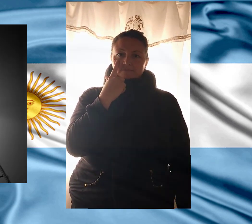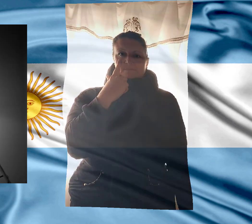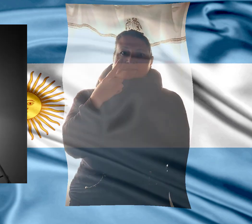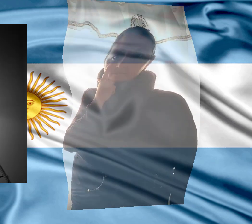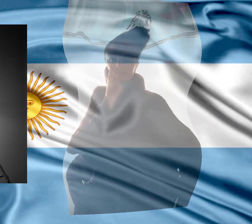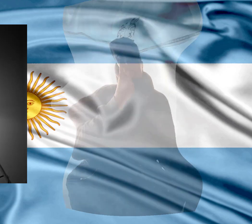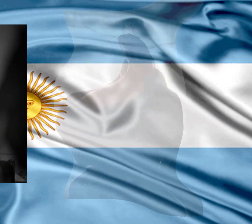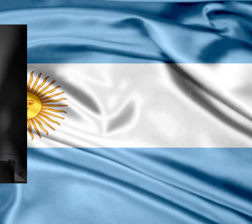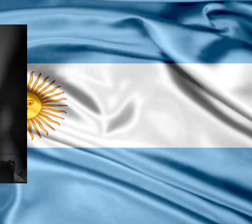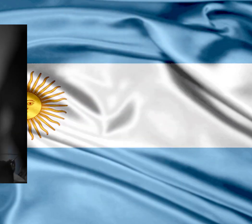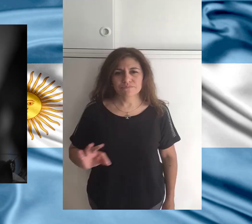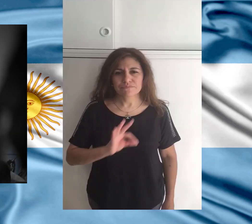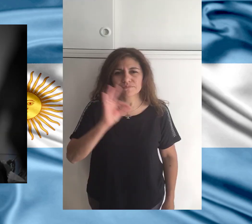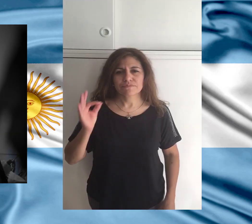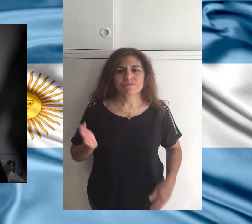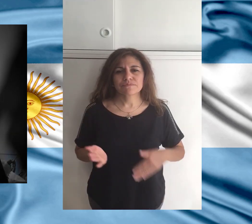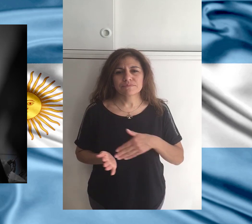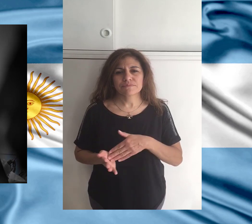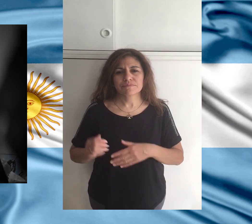vivamos.